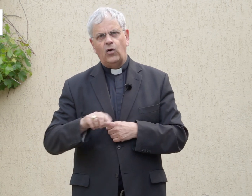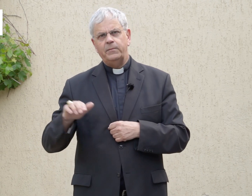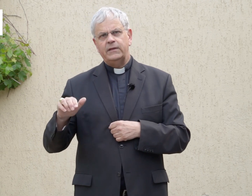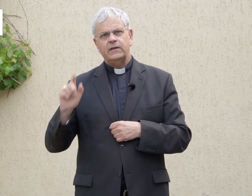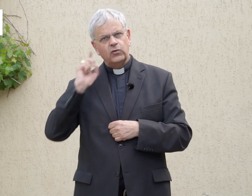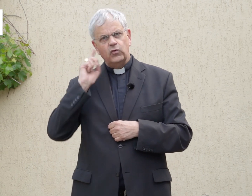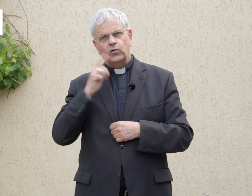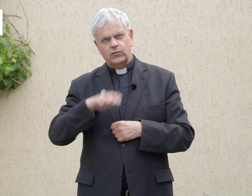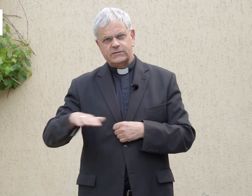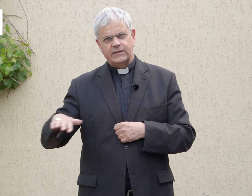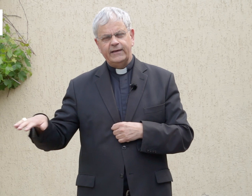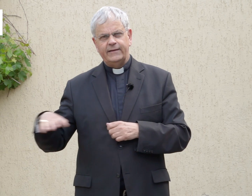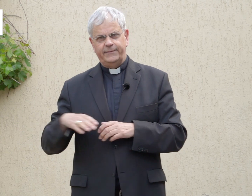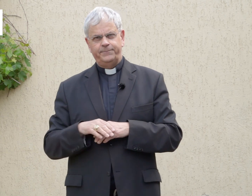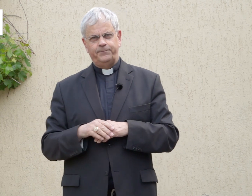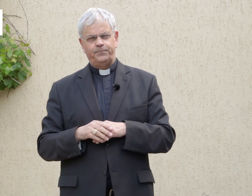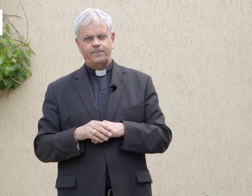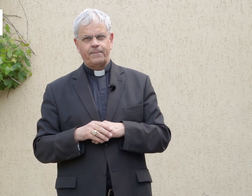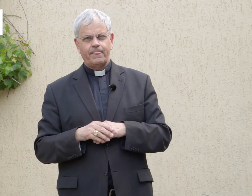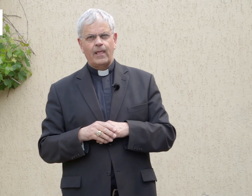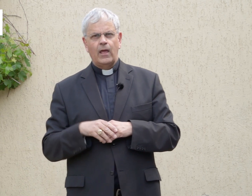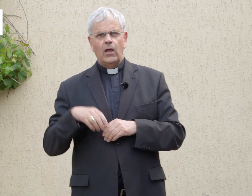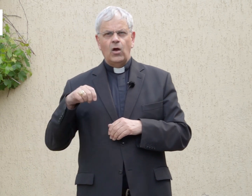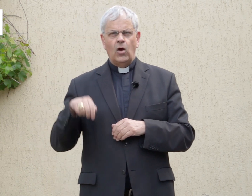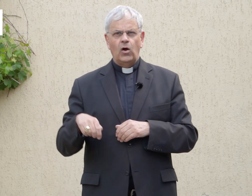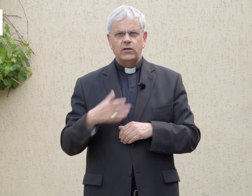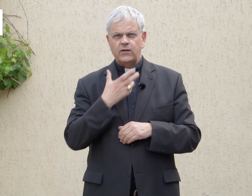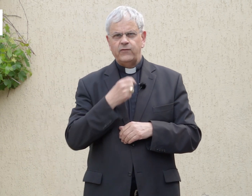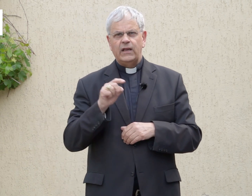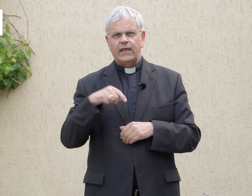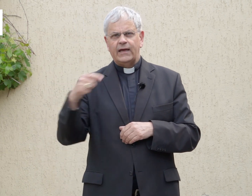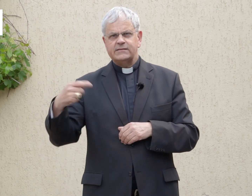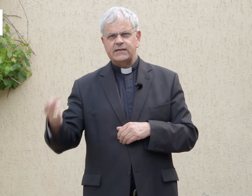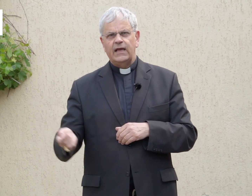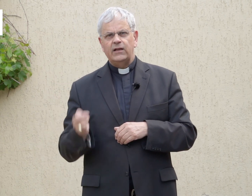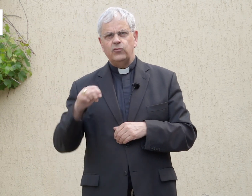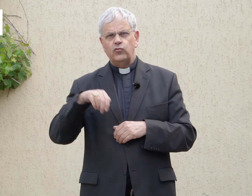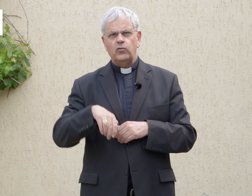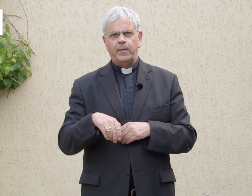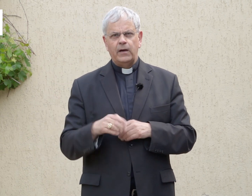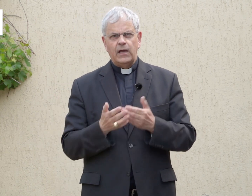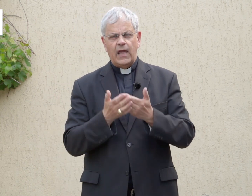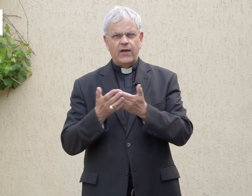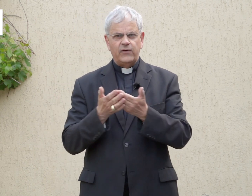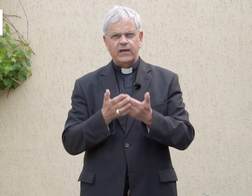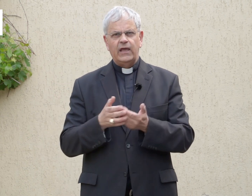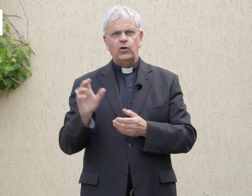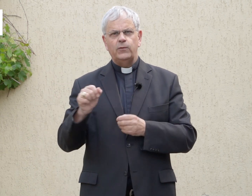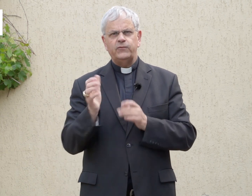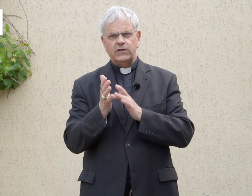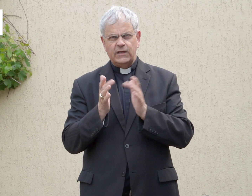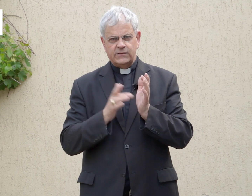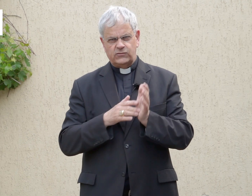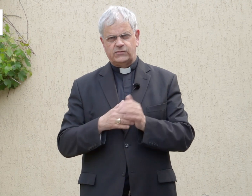mit gehörlosen Kindern. Heute will ich erzählen über Evangelium von Jesus.